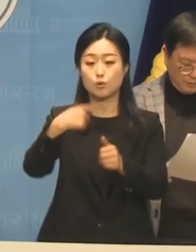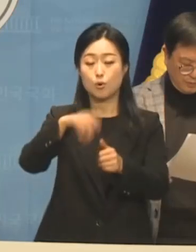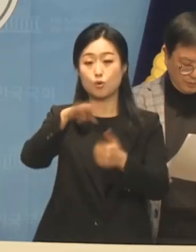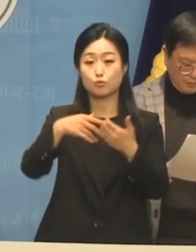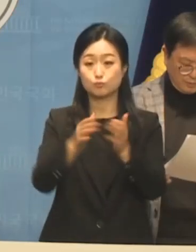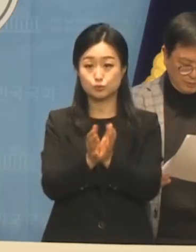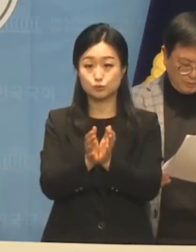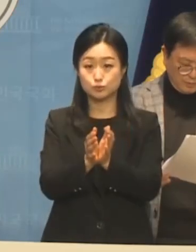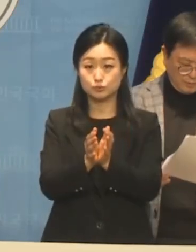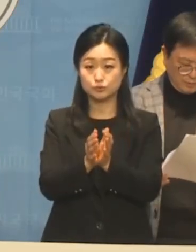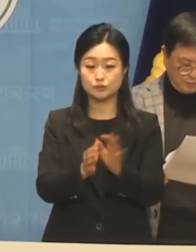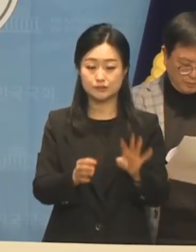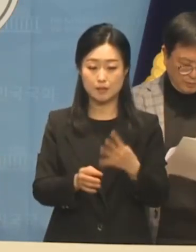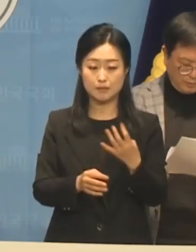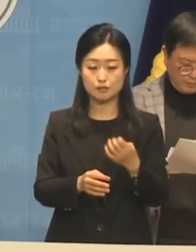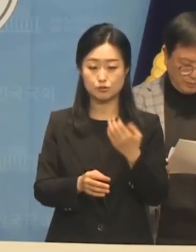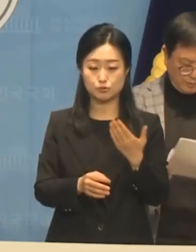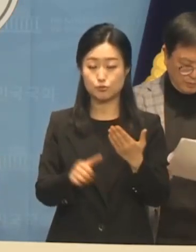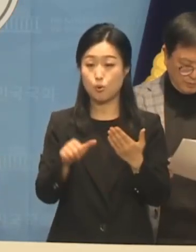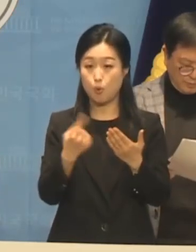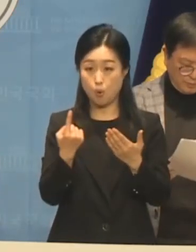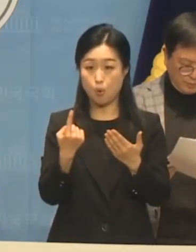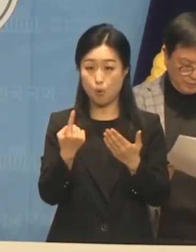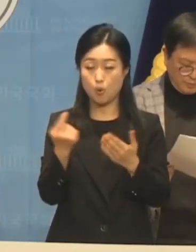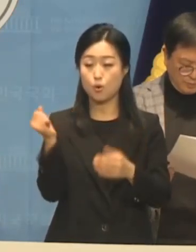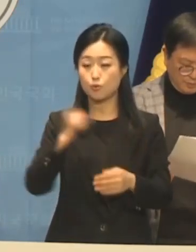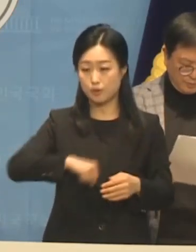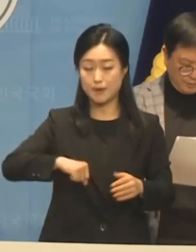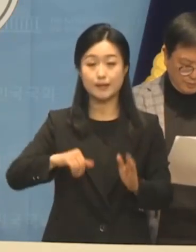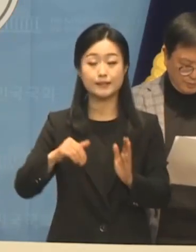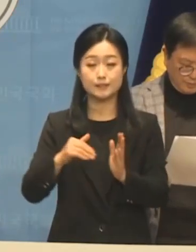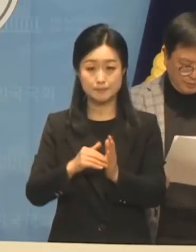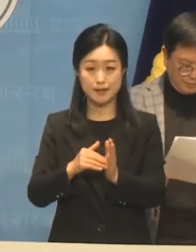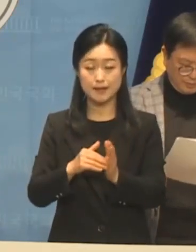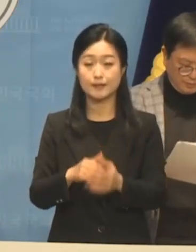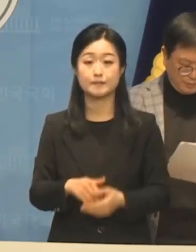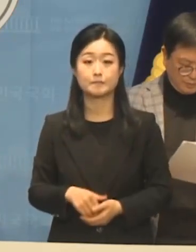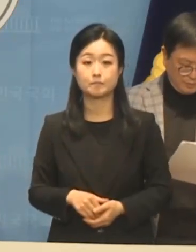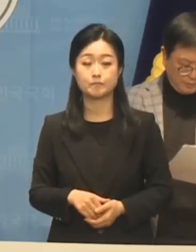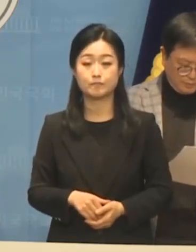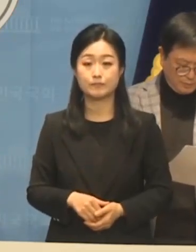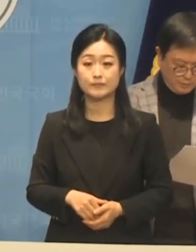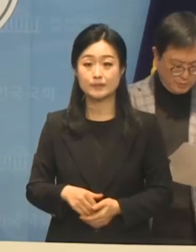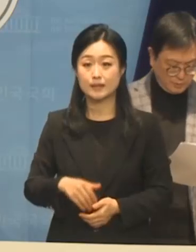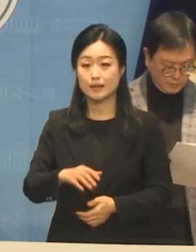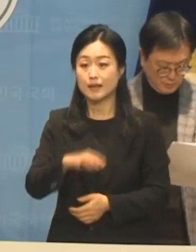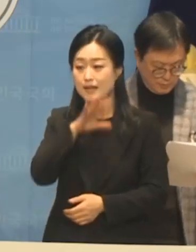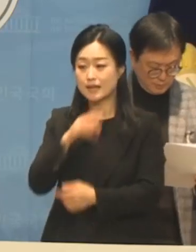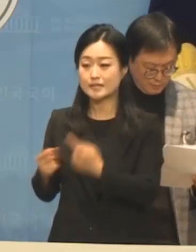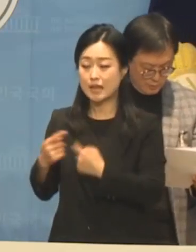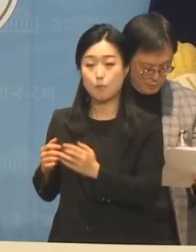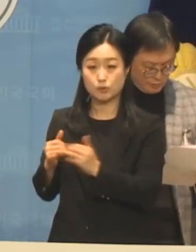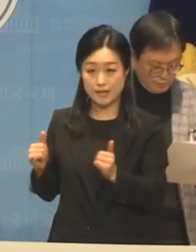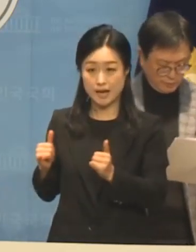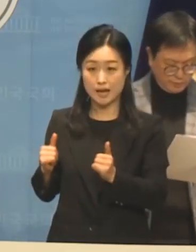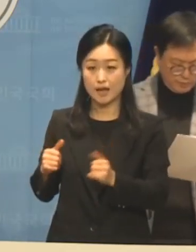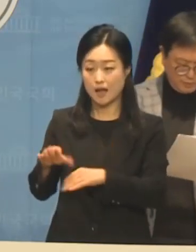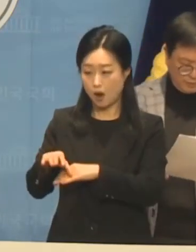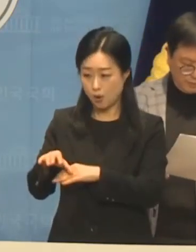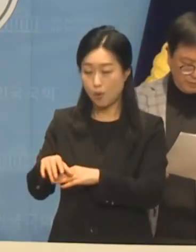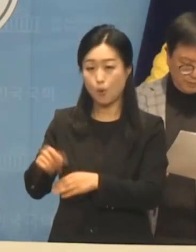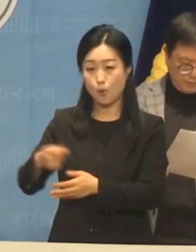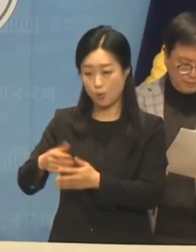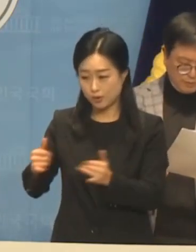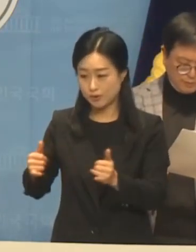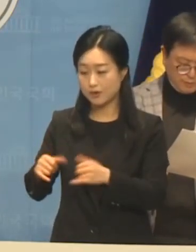훈령 제449호를 전면적으로 위반하고 있습니다. 이에 제보자와 언론, 야당, 교육위원이